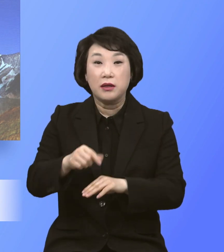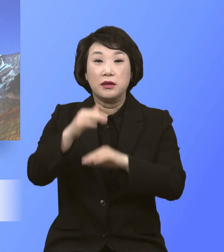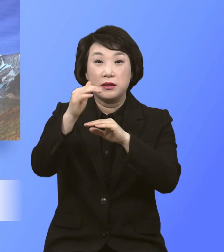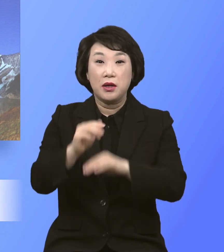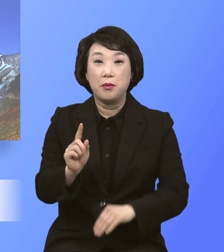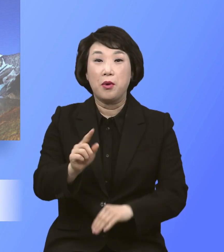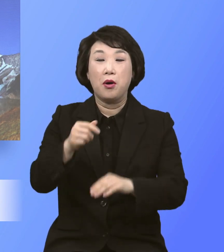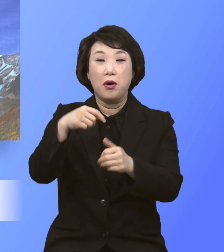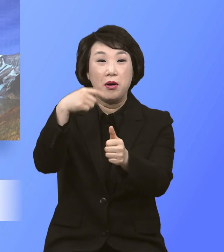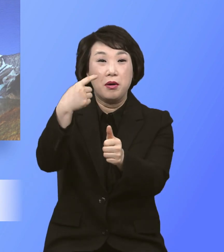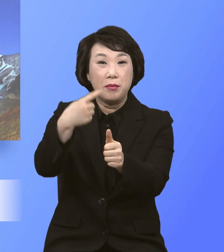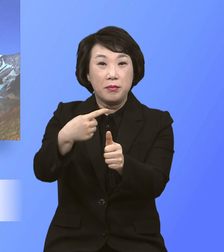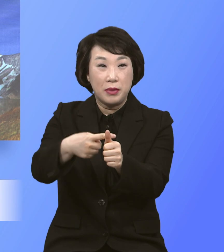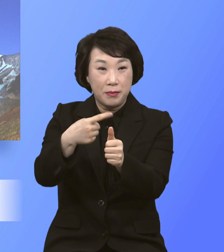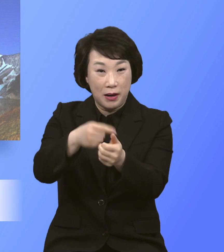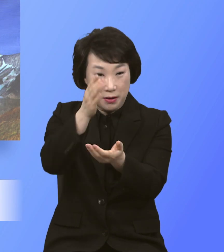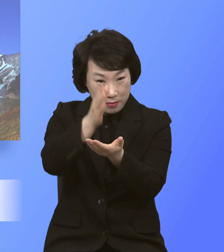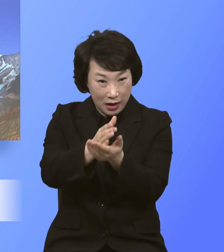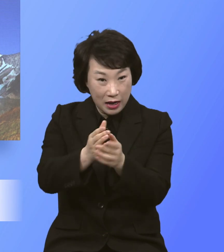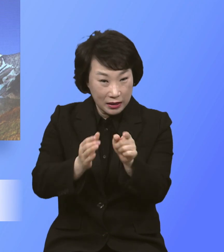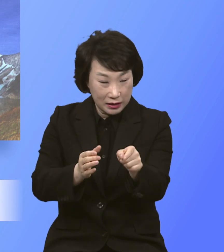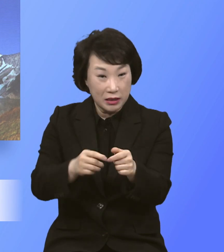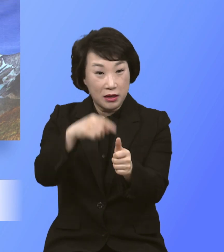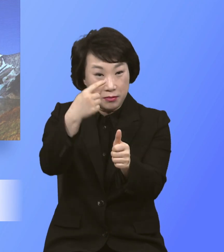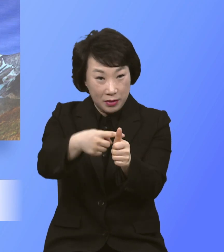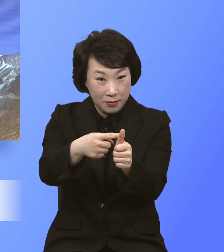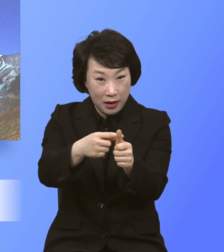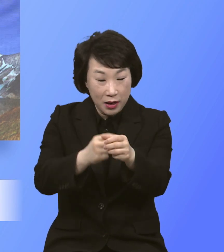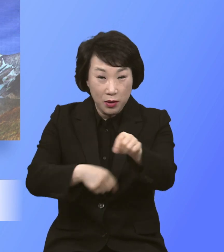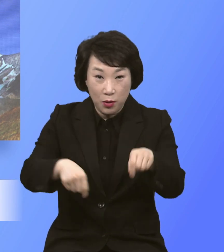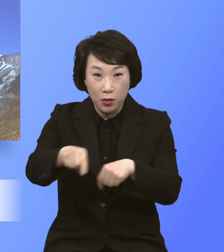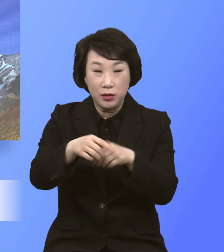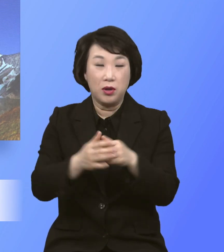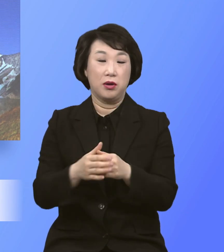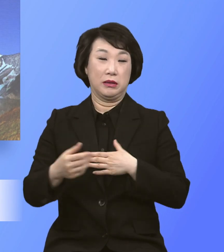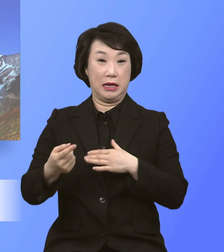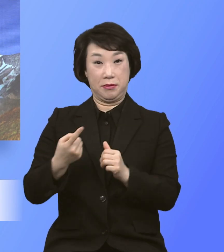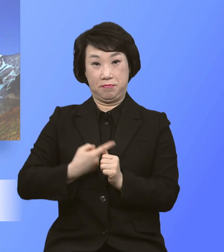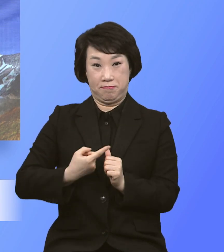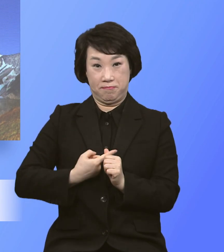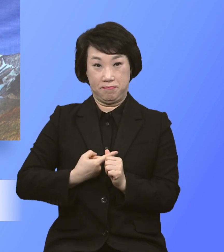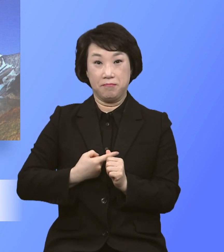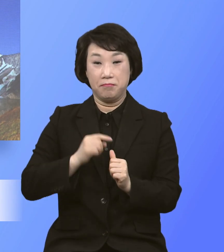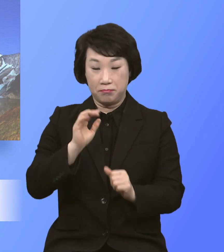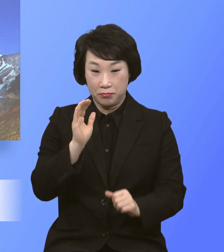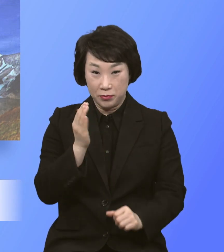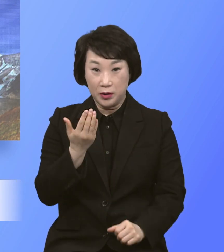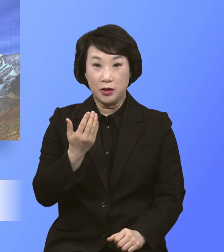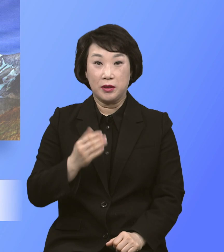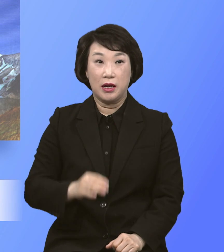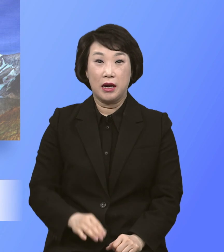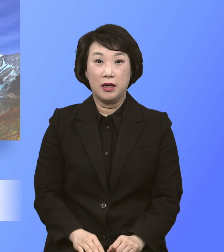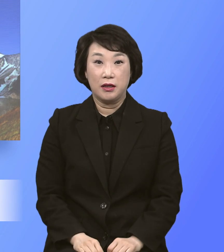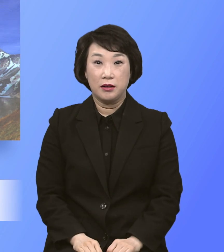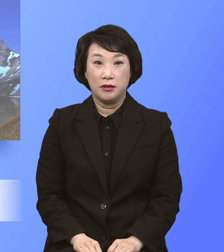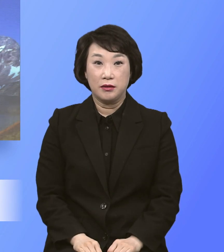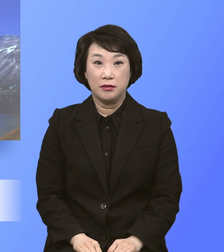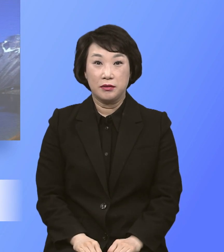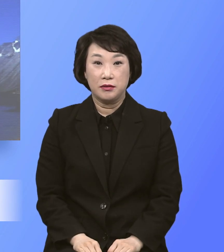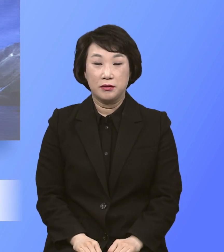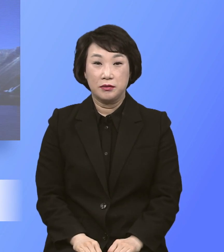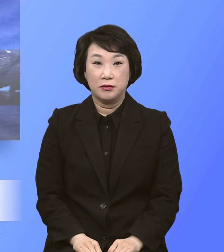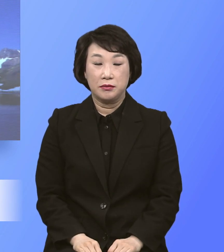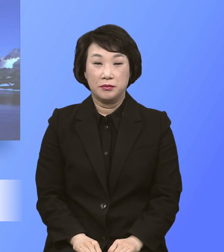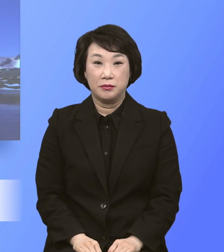마라, 그런 비판으로 네가 비판을 받게 될 것이다.